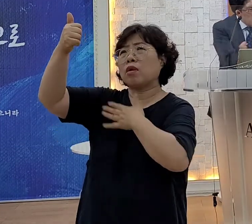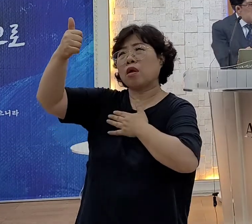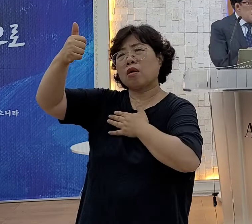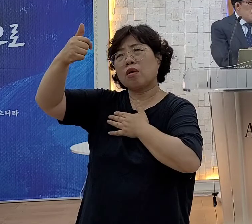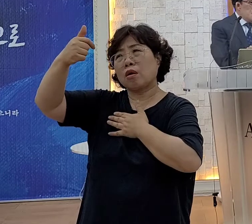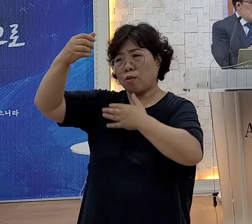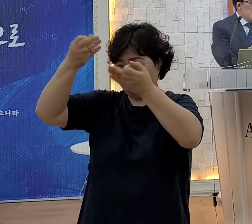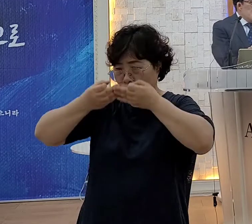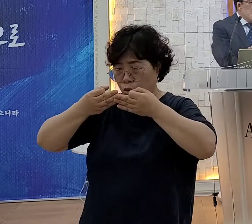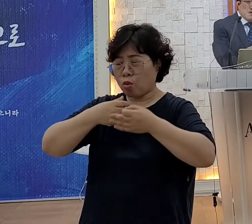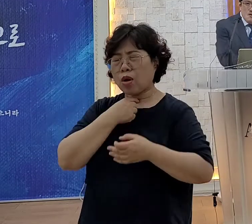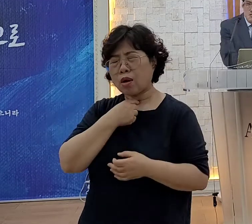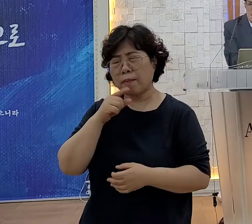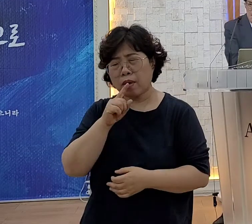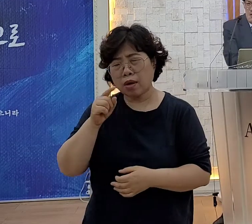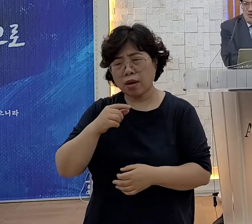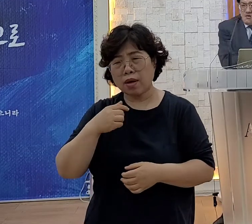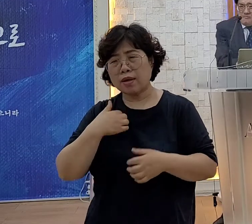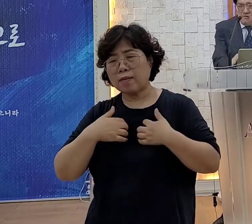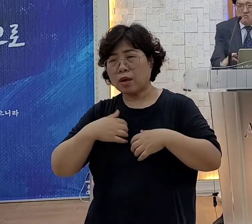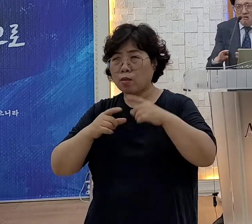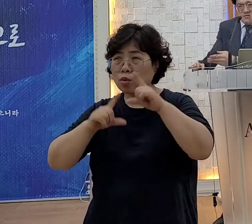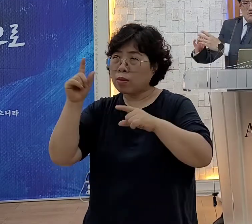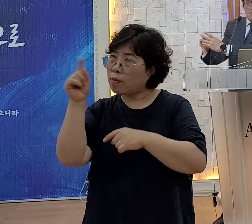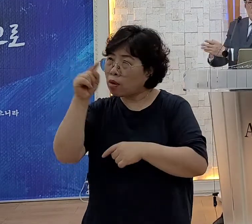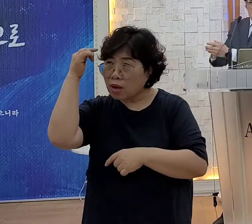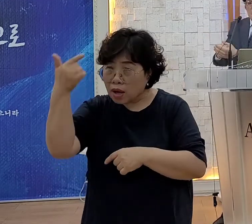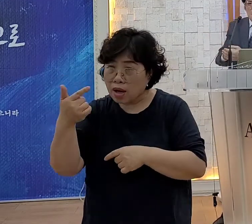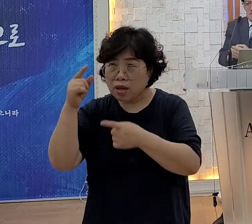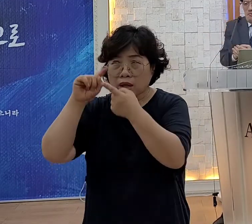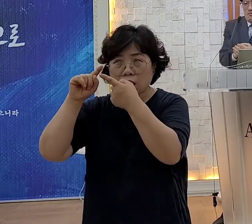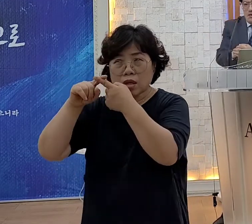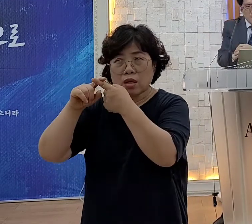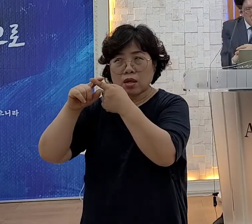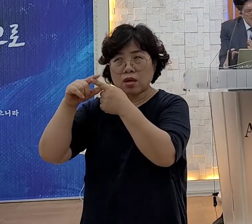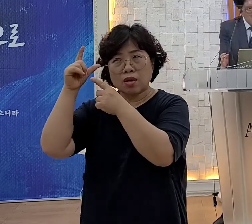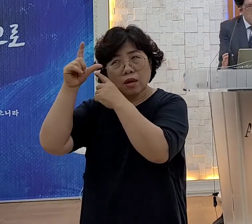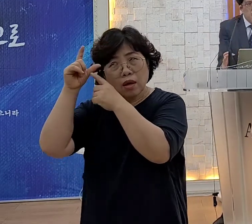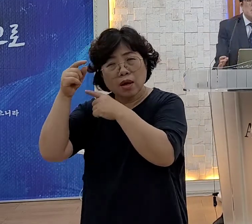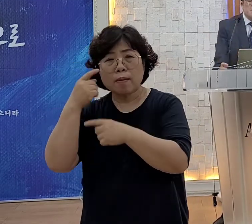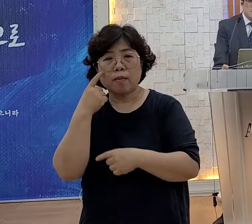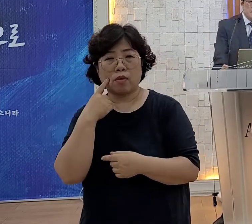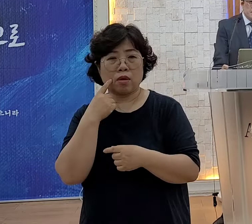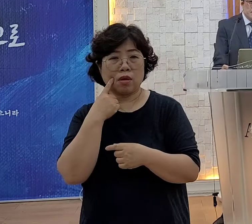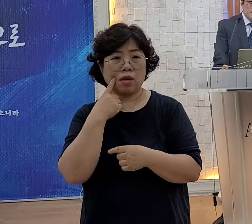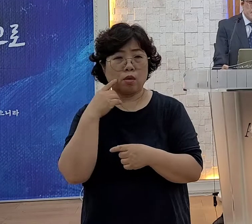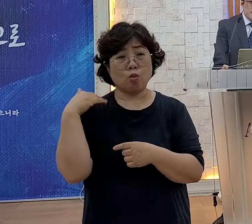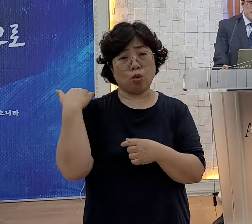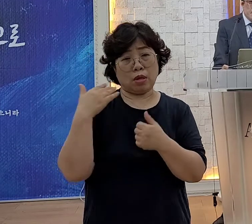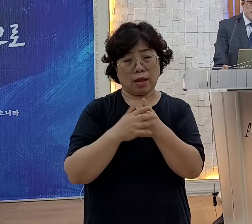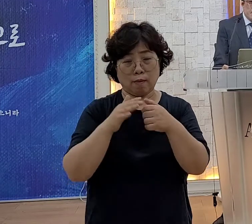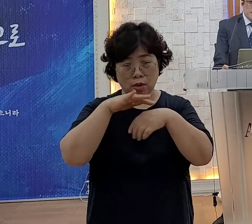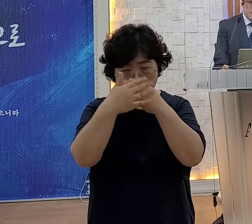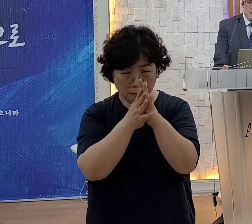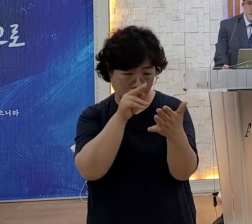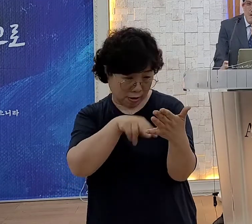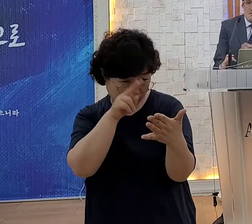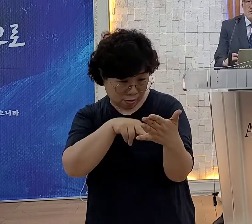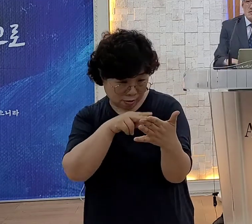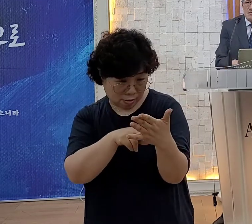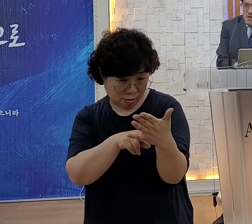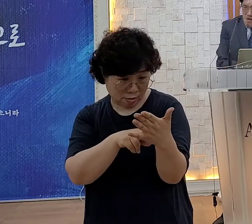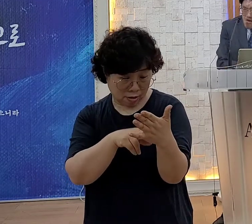뭘 기뻐하실까? 그래서 그분이 원하시는 대로 모르니까 읽어봐야 될 거예요. 말씀을.